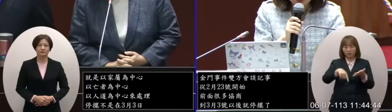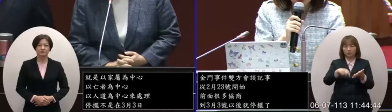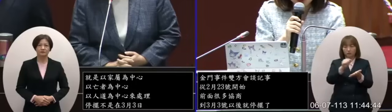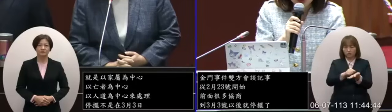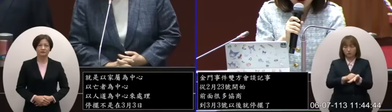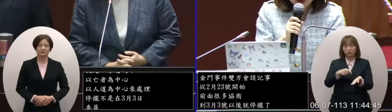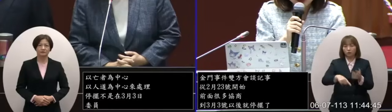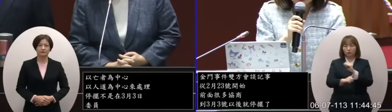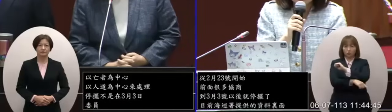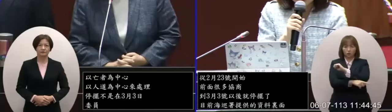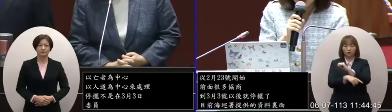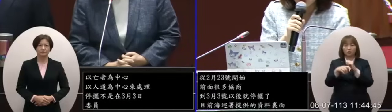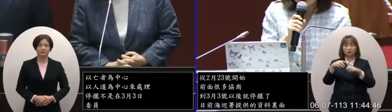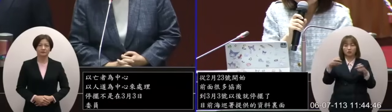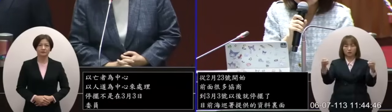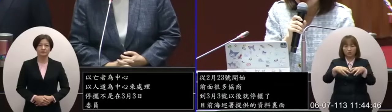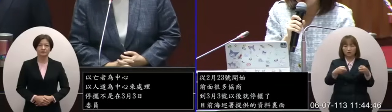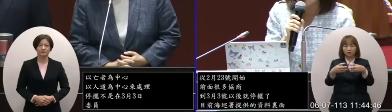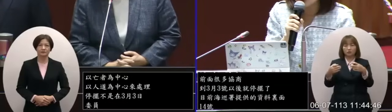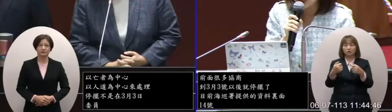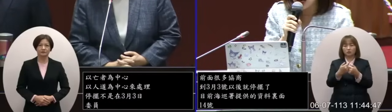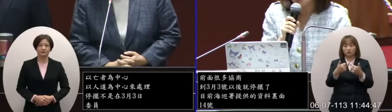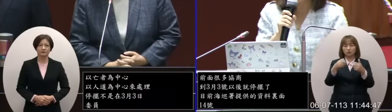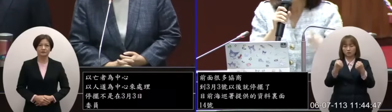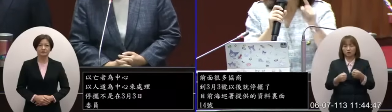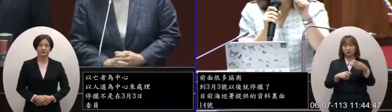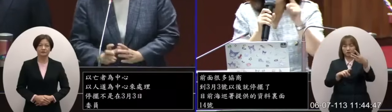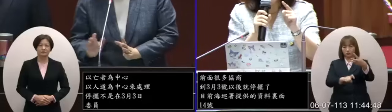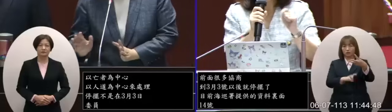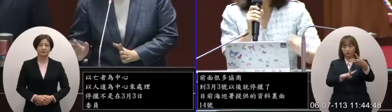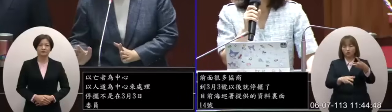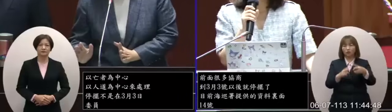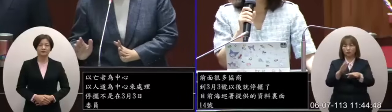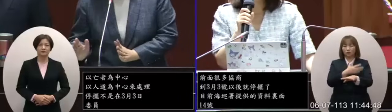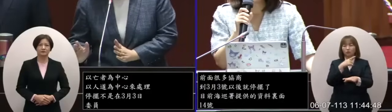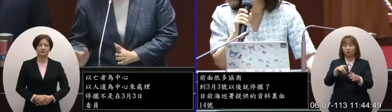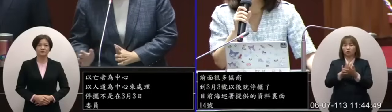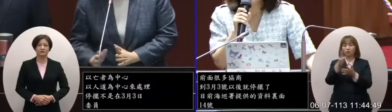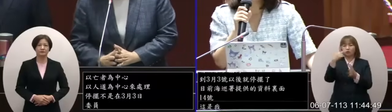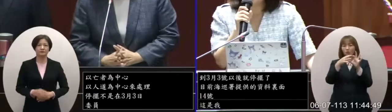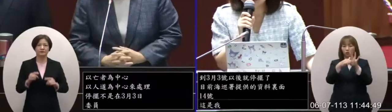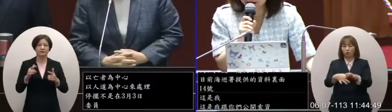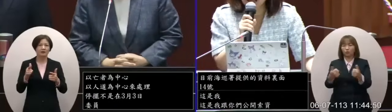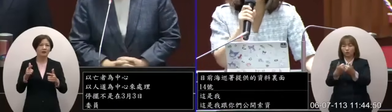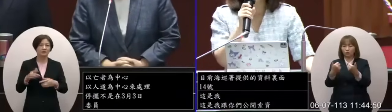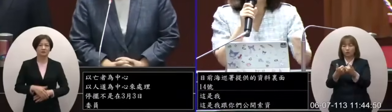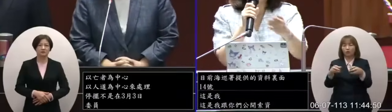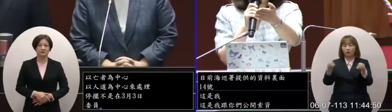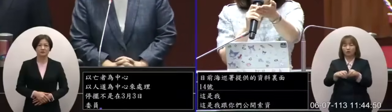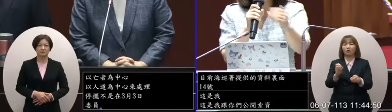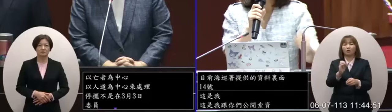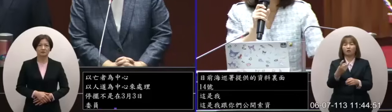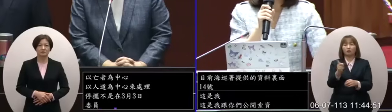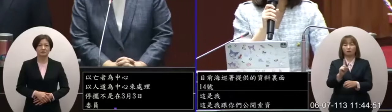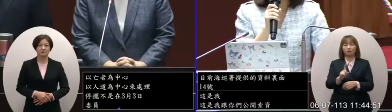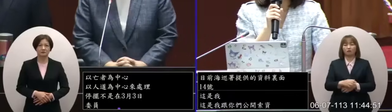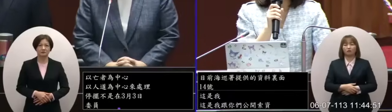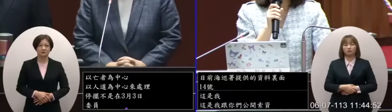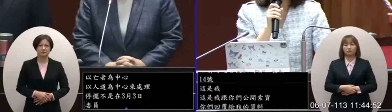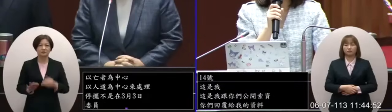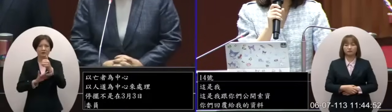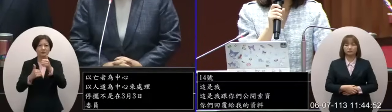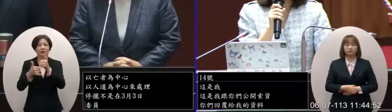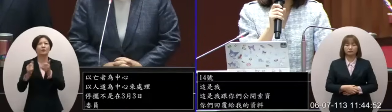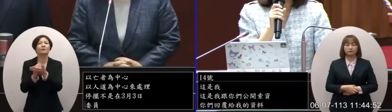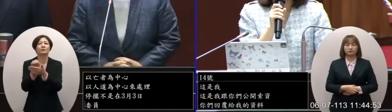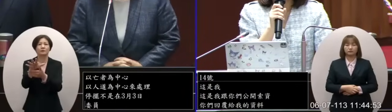面写到的最后一场协商会议在3月13号。你们后来为什么没有继续开协商会议？ 跟委